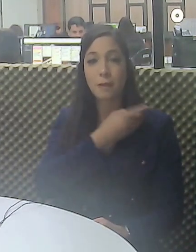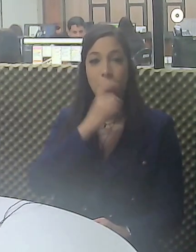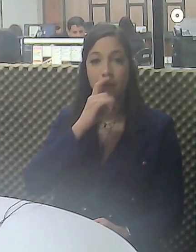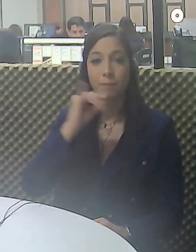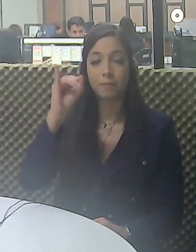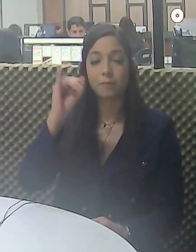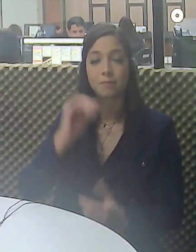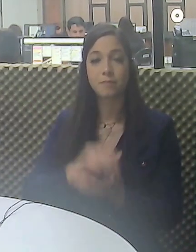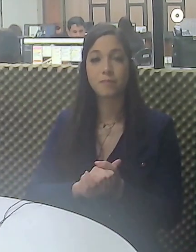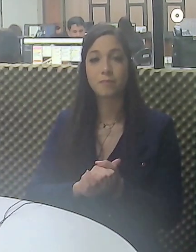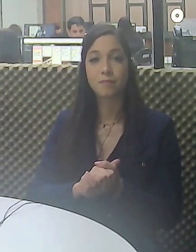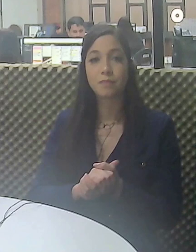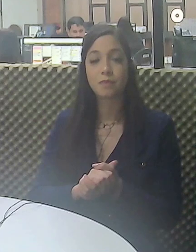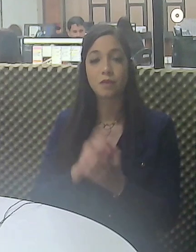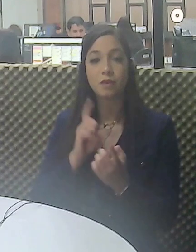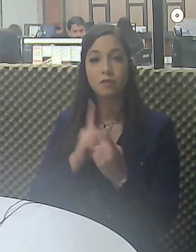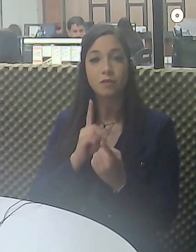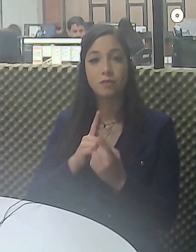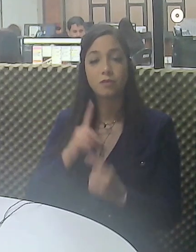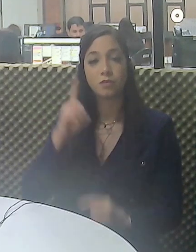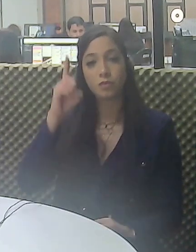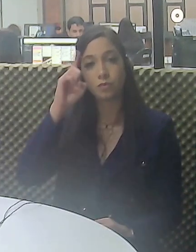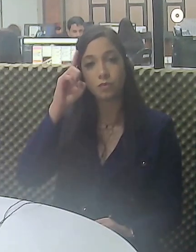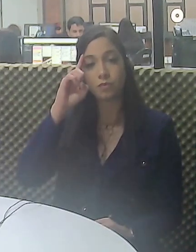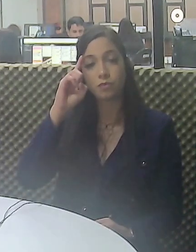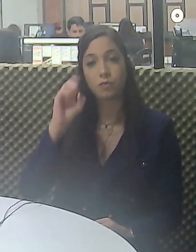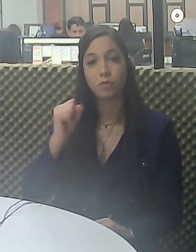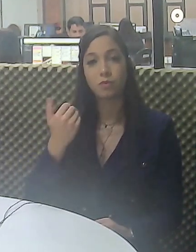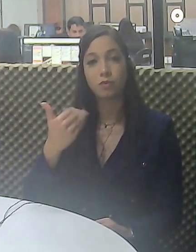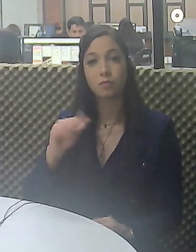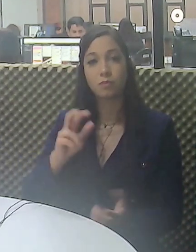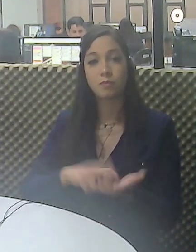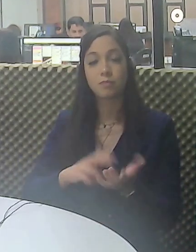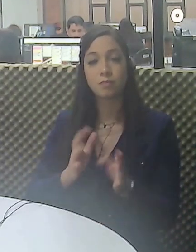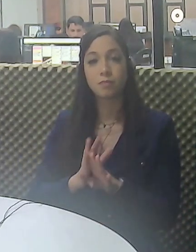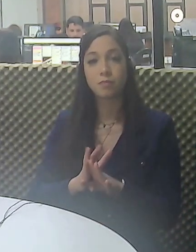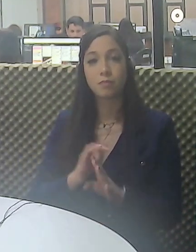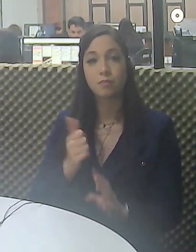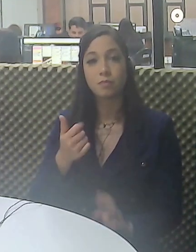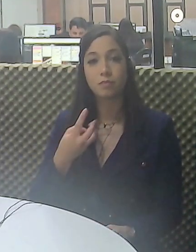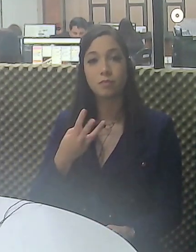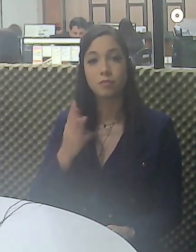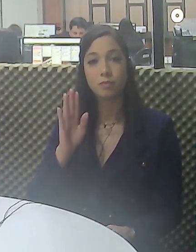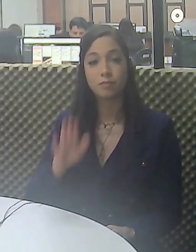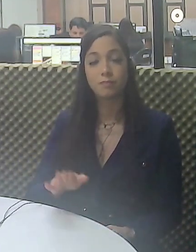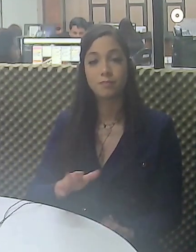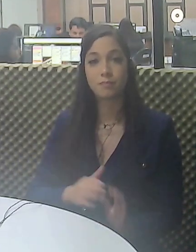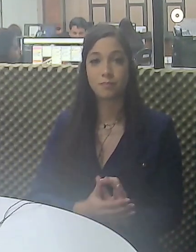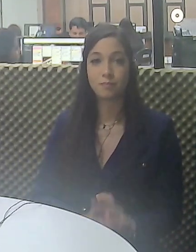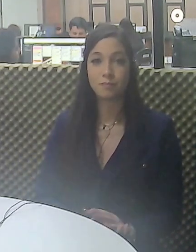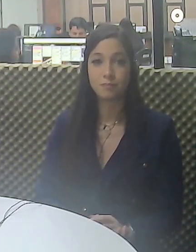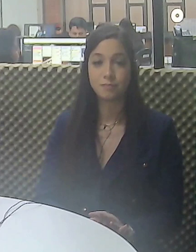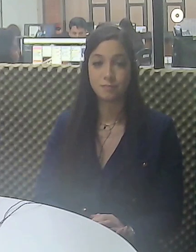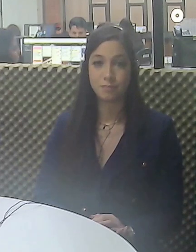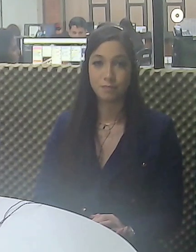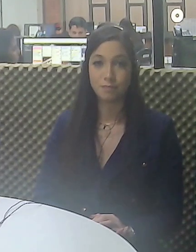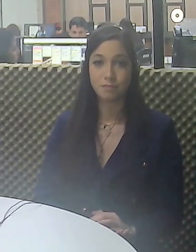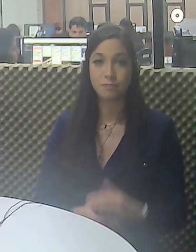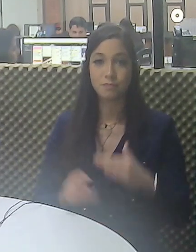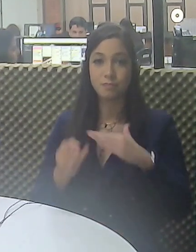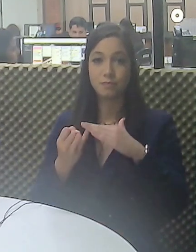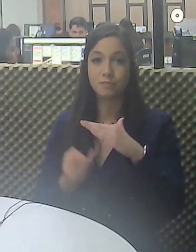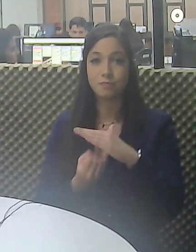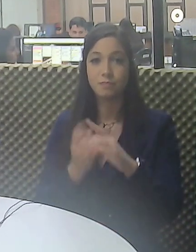Harmonia. O atendimento é realizado todos os dias, das 8h30 da manhã até a 1 da tarde. O Instituto